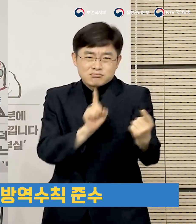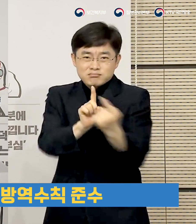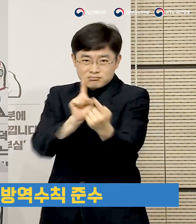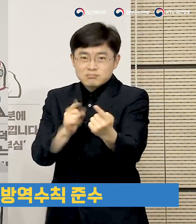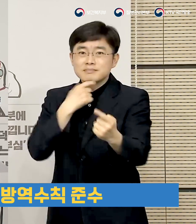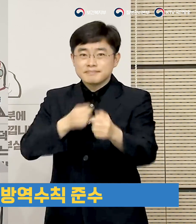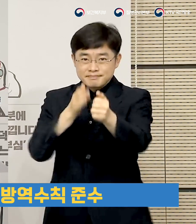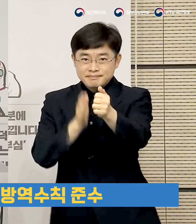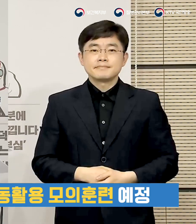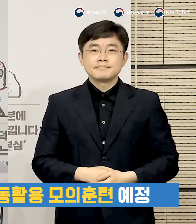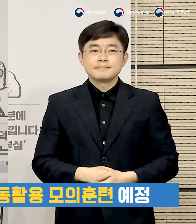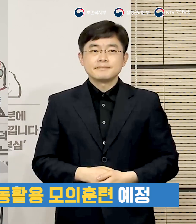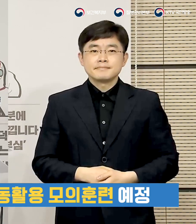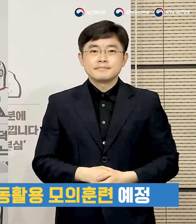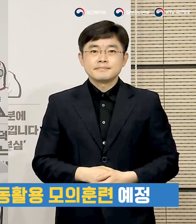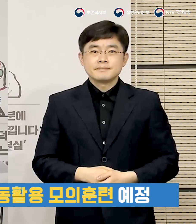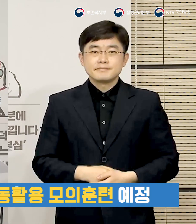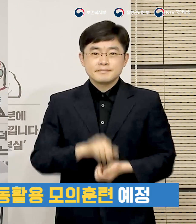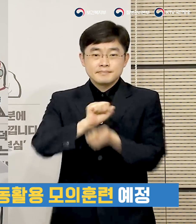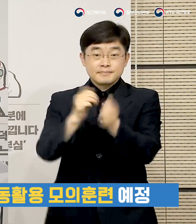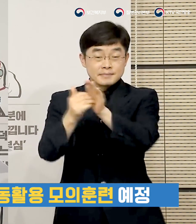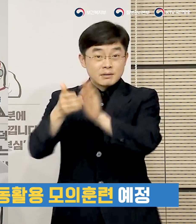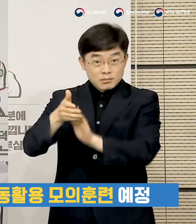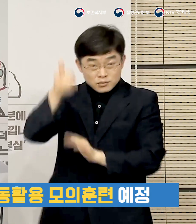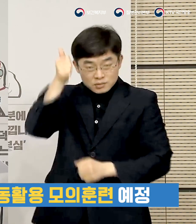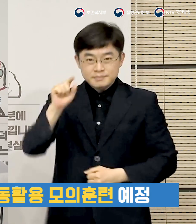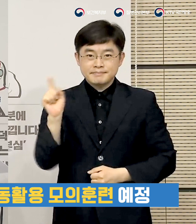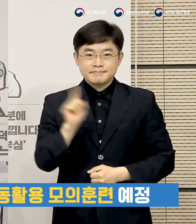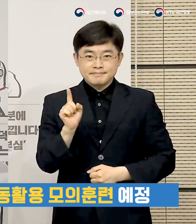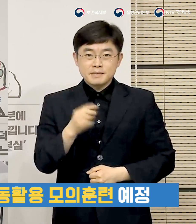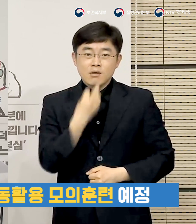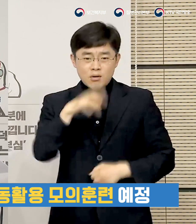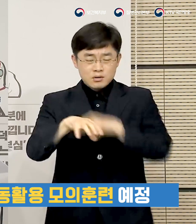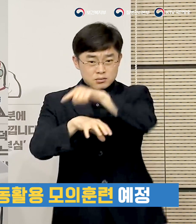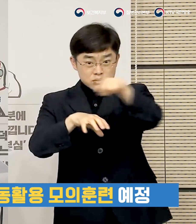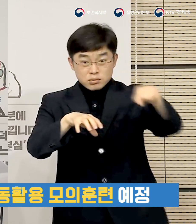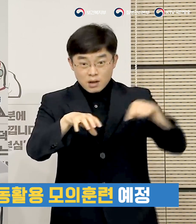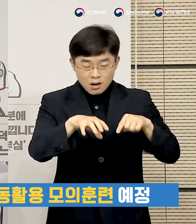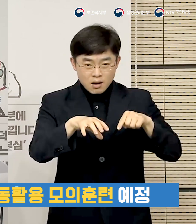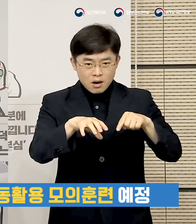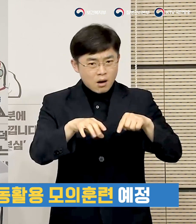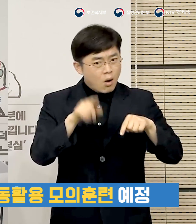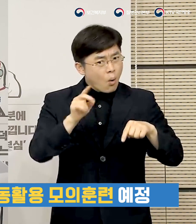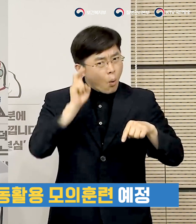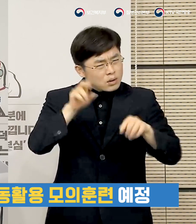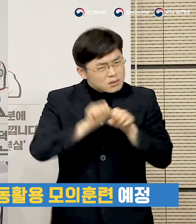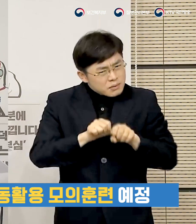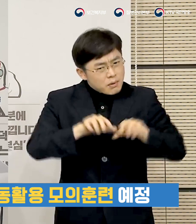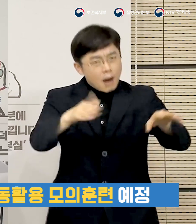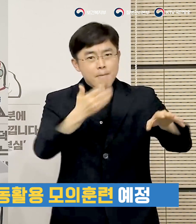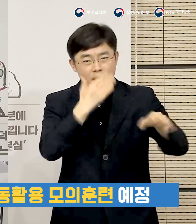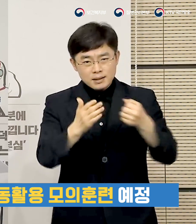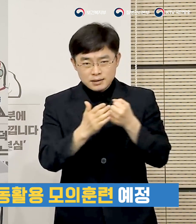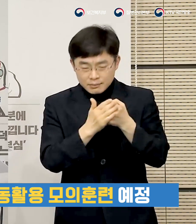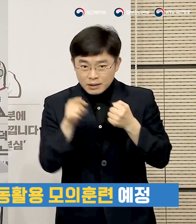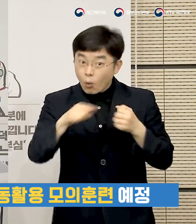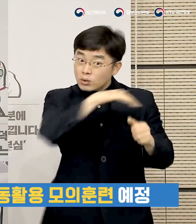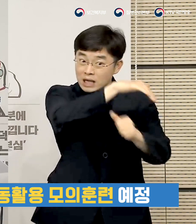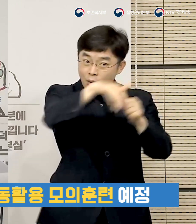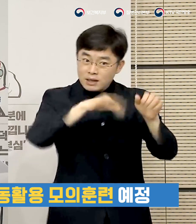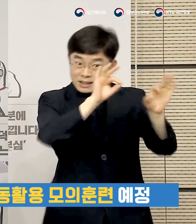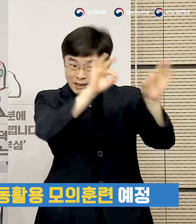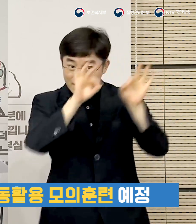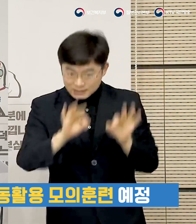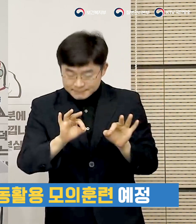간곡히 부탁드립니다. 방역당국은 내일 수도권 내 확진 환자가 급증하는 상황에 대비하여 수도권 병상